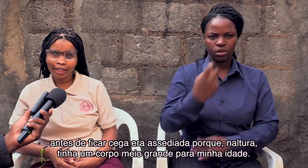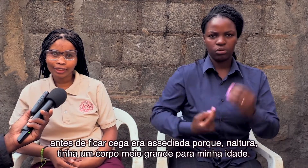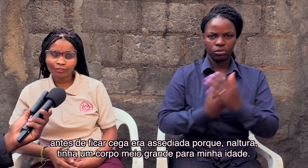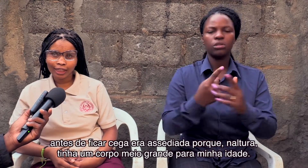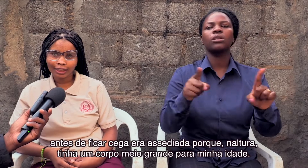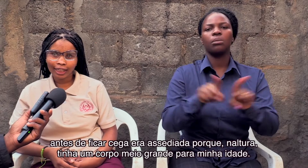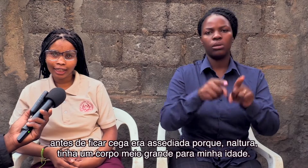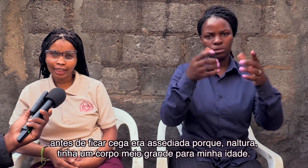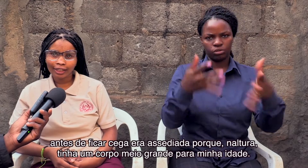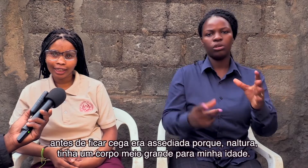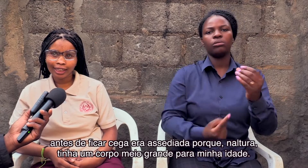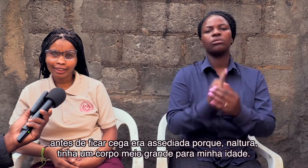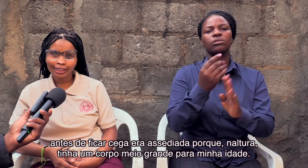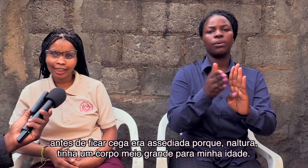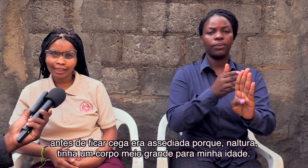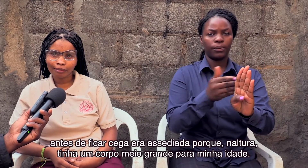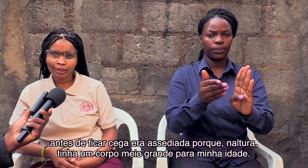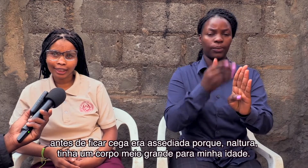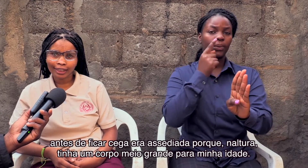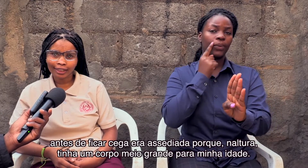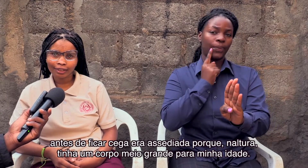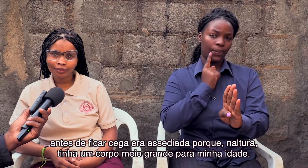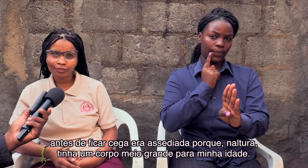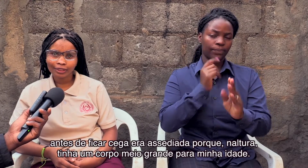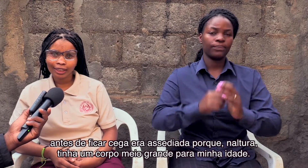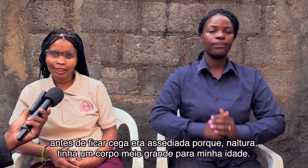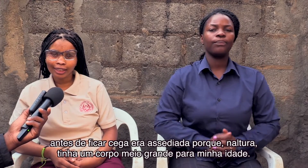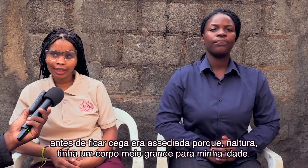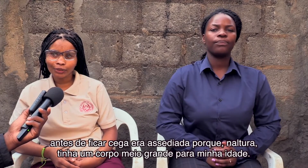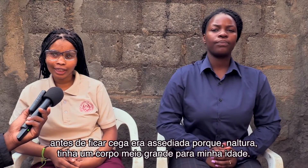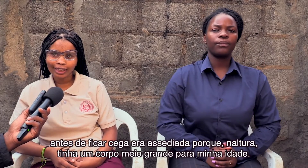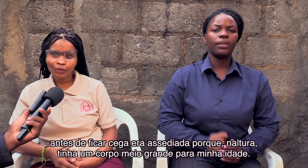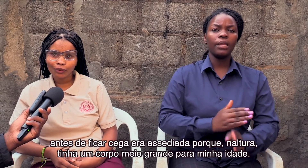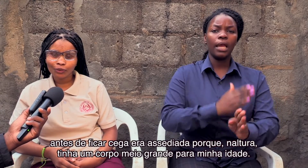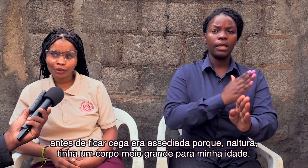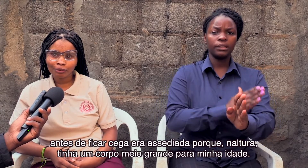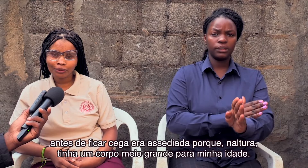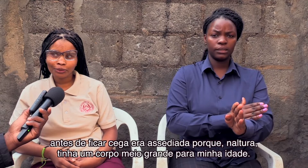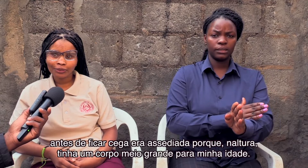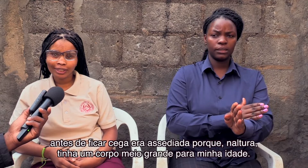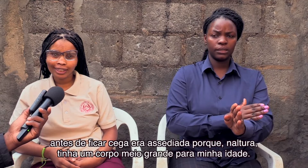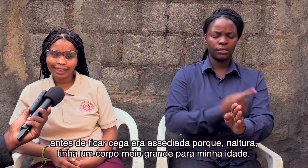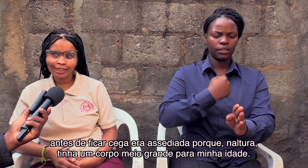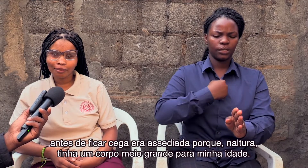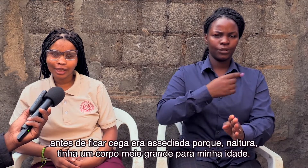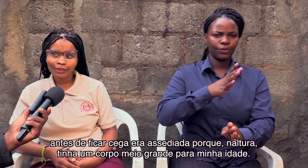Antes de ficar cega, eu era assediada porque na altura tinha um corpo